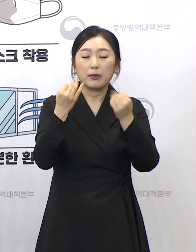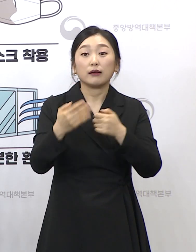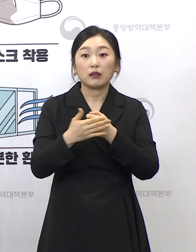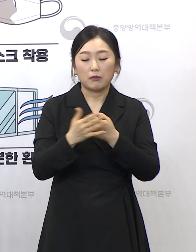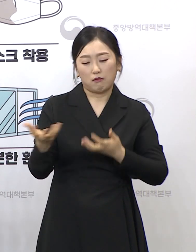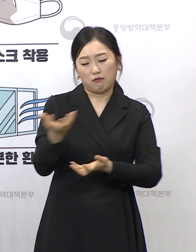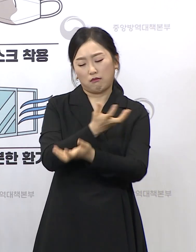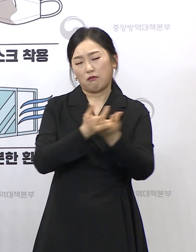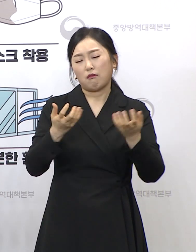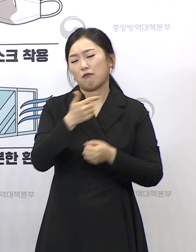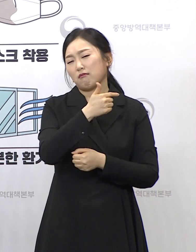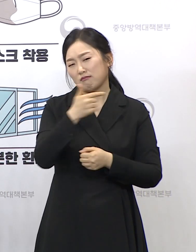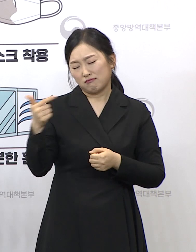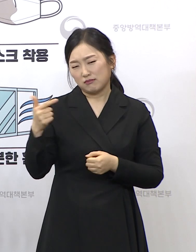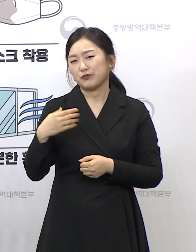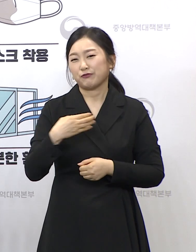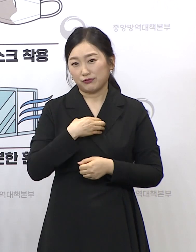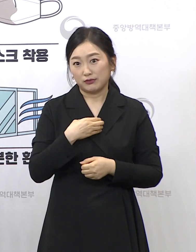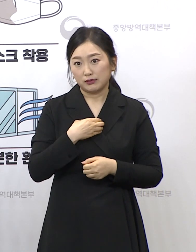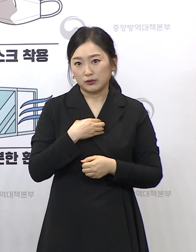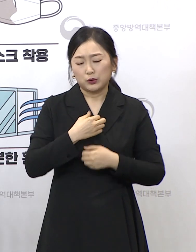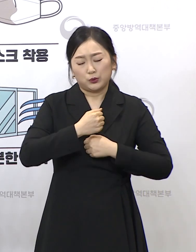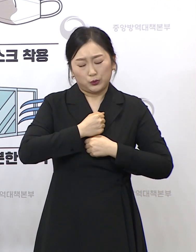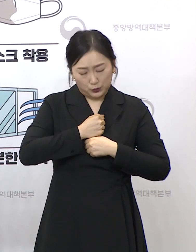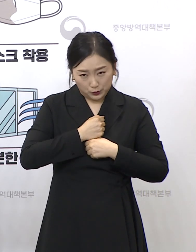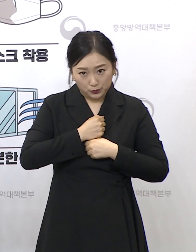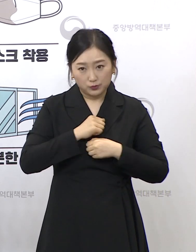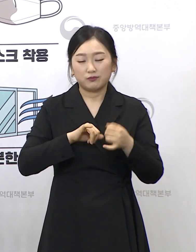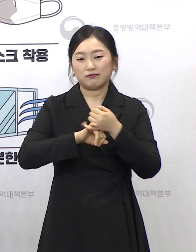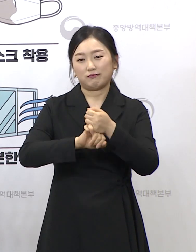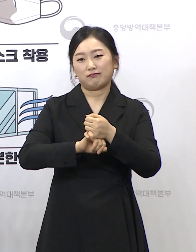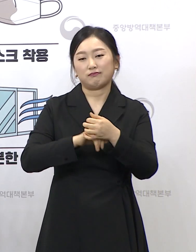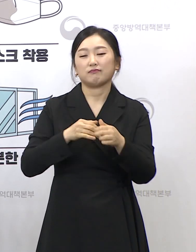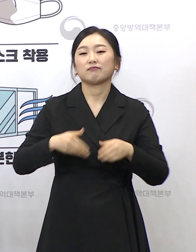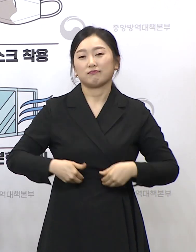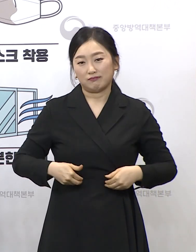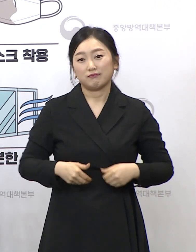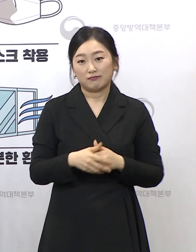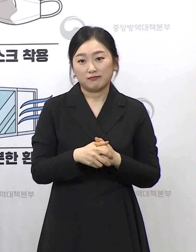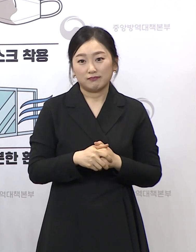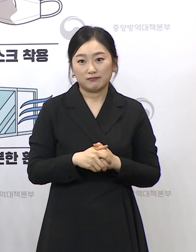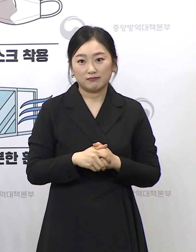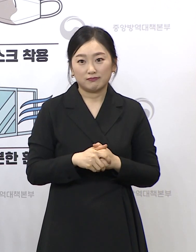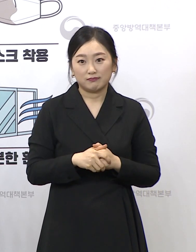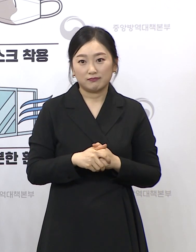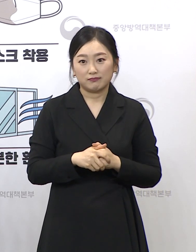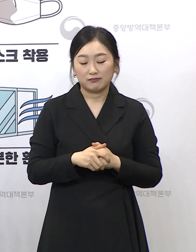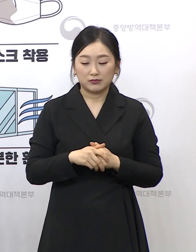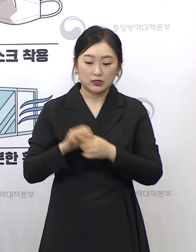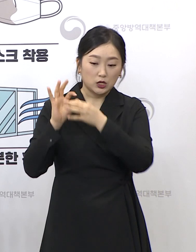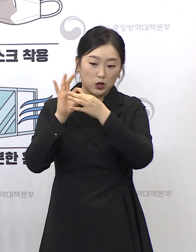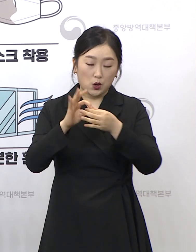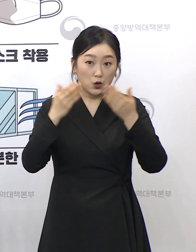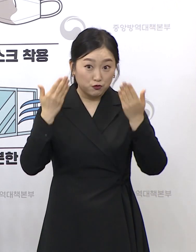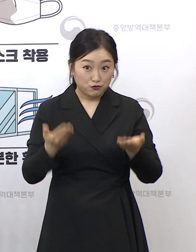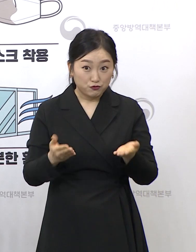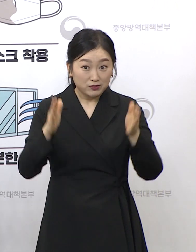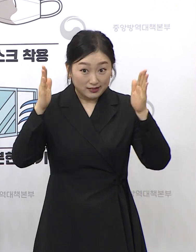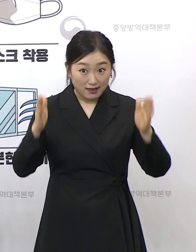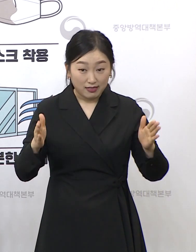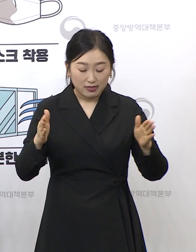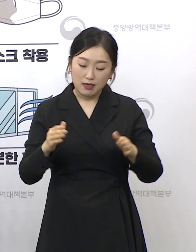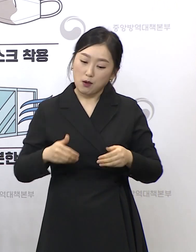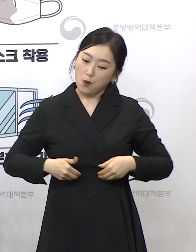있기 때문에 이에 대한 보다 높은 주의가 필요합니다. 연휴 기간 동안에 외출을